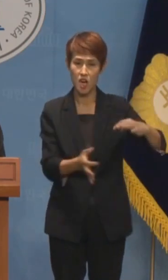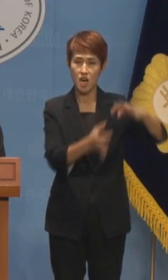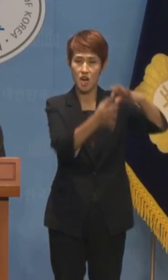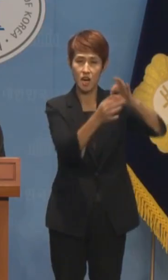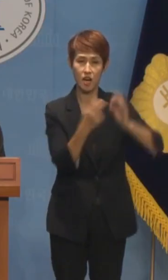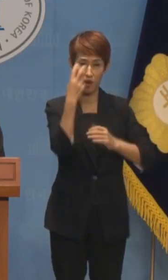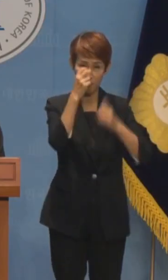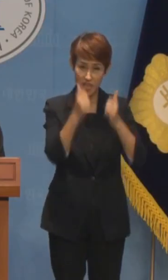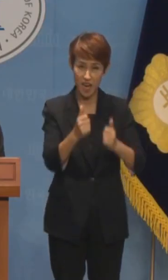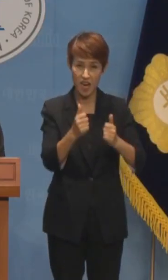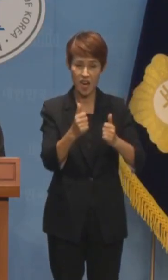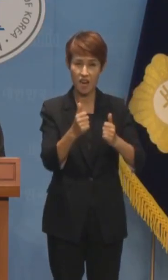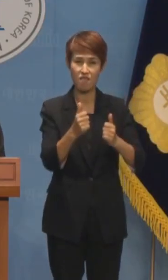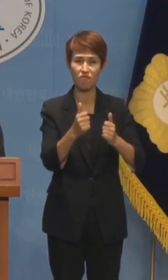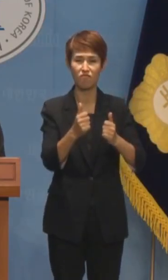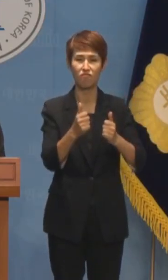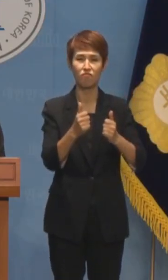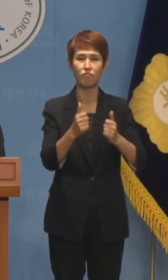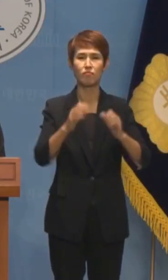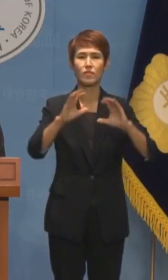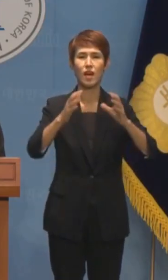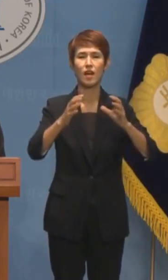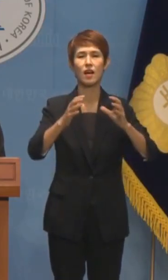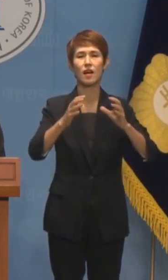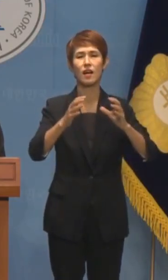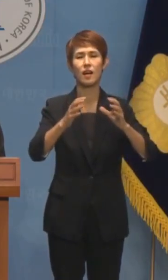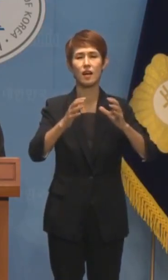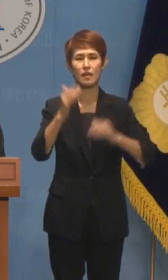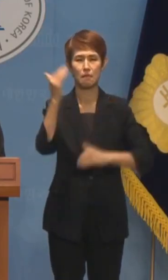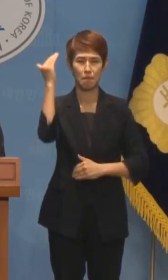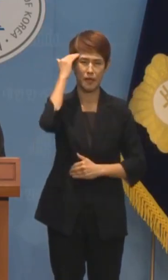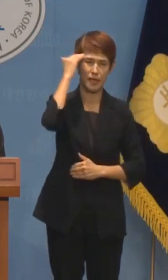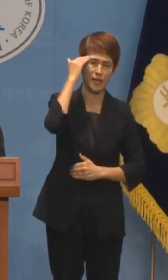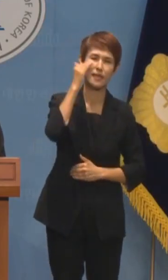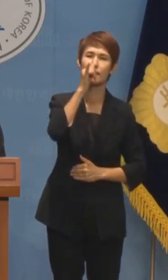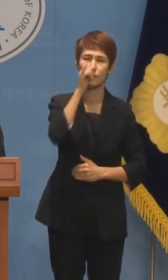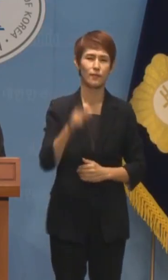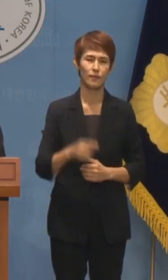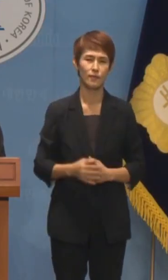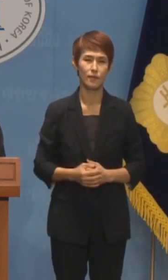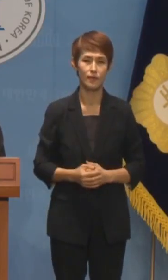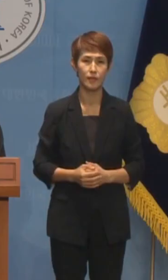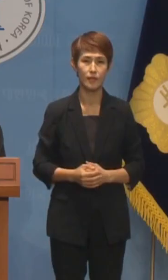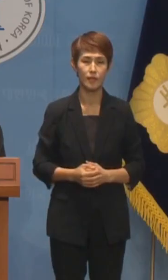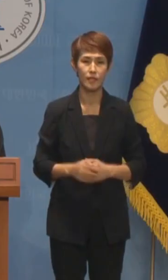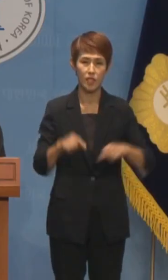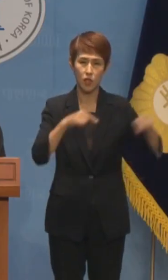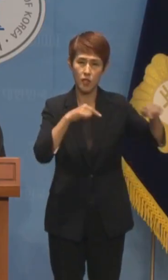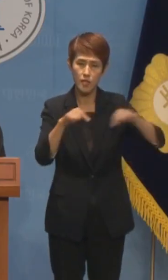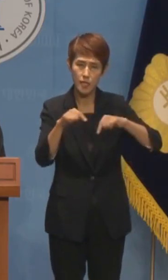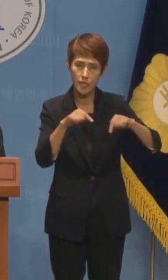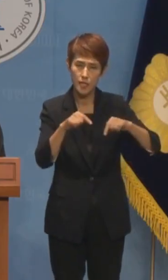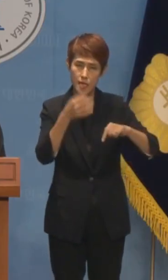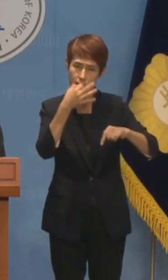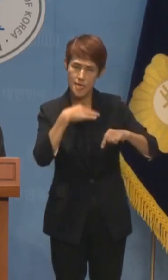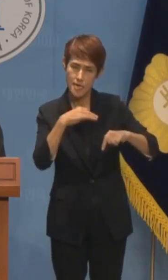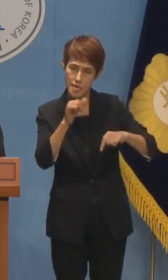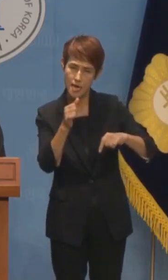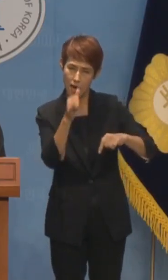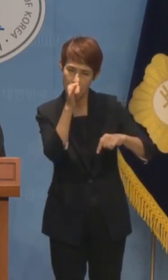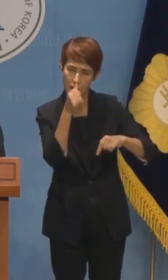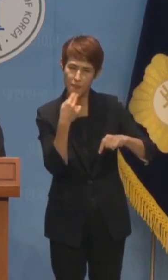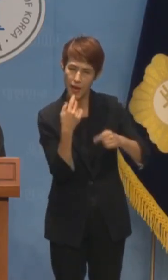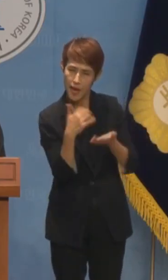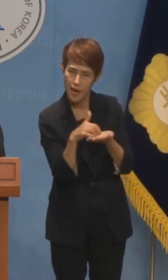자처하며 국가의 기강을 스스로 무너뜨린 지 너무 오래입니다. 정치 주판 그만 튕기시고